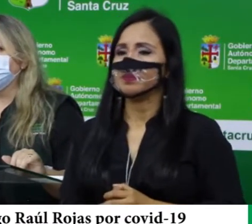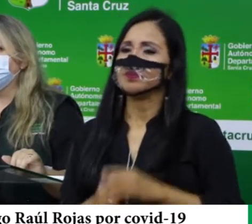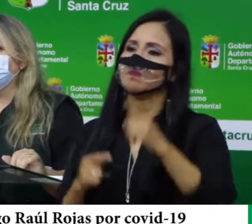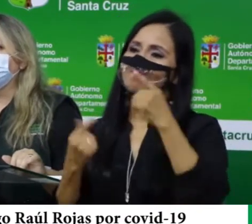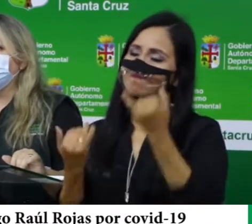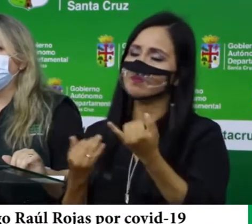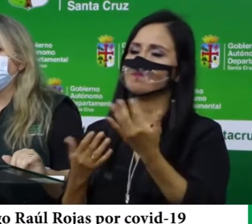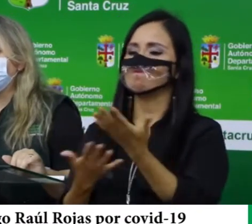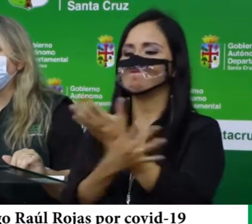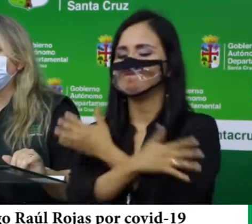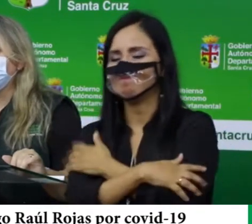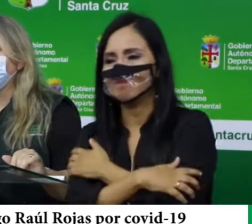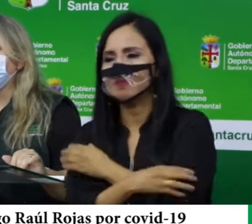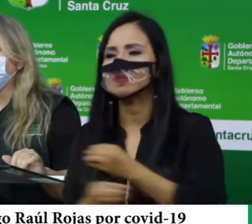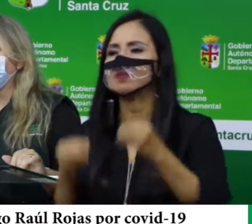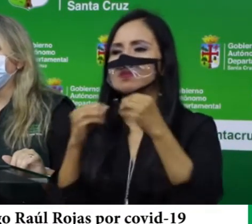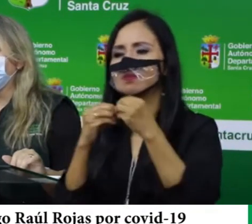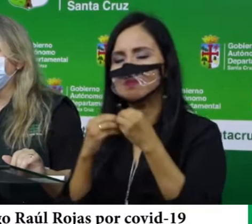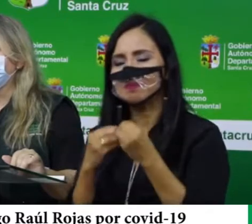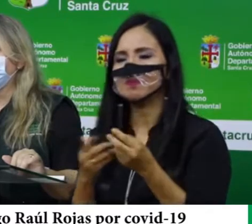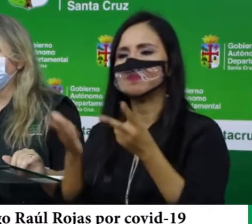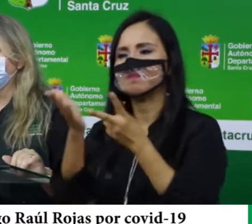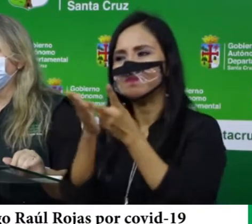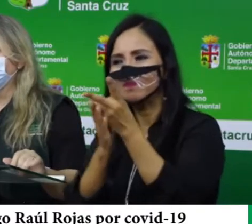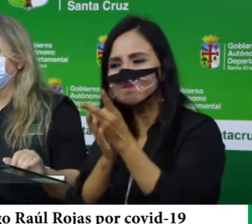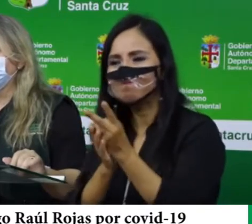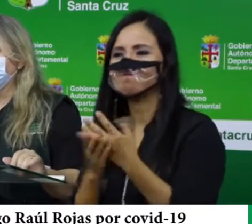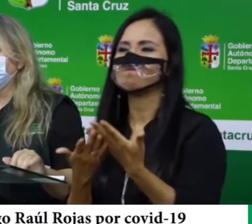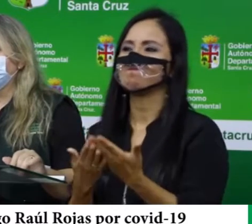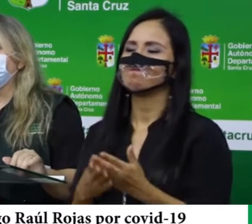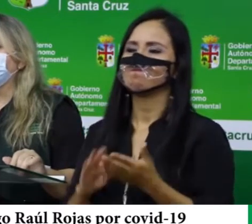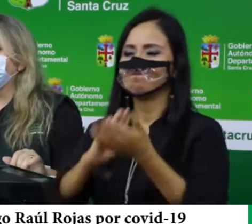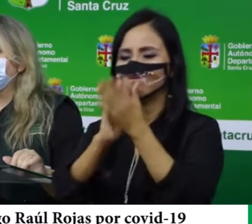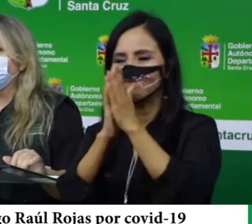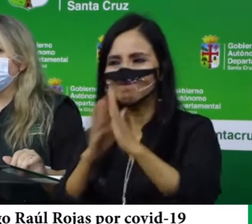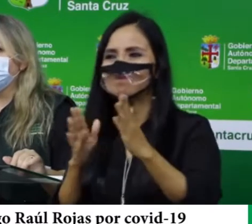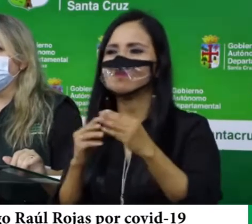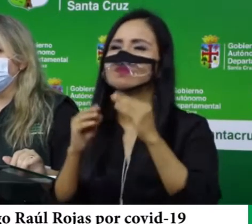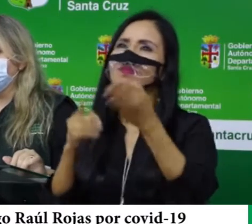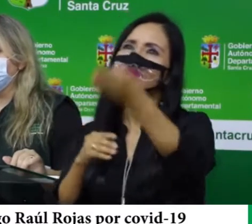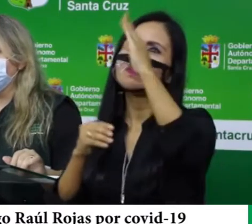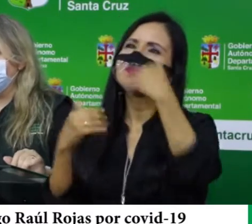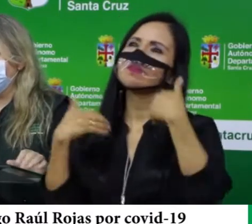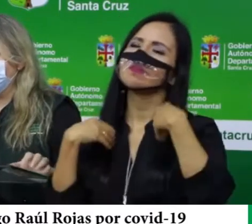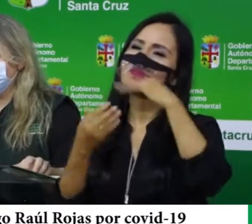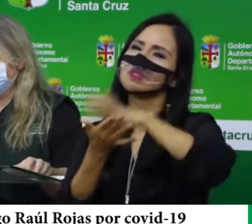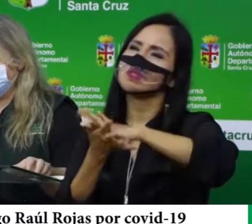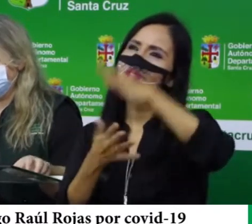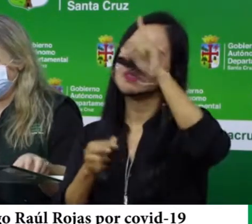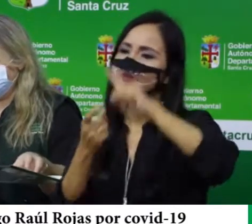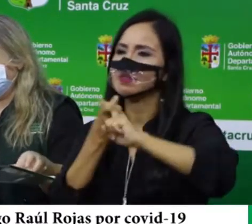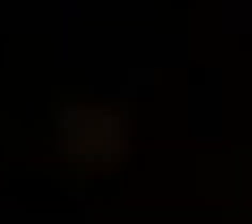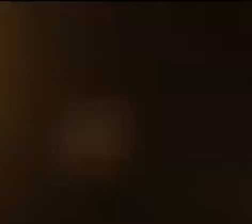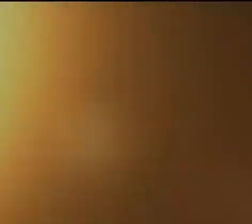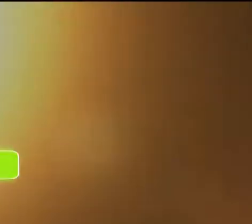reciba nuestras más sinceras condolencias. Que Dios te tenga en la gloria, amigo.